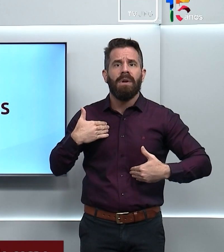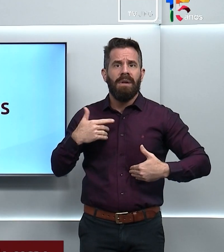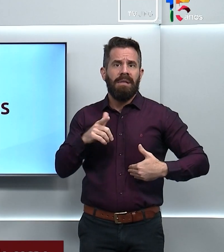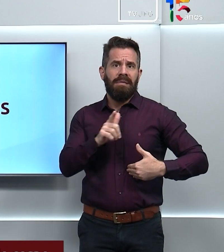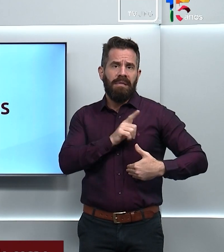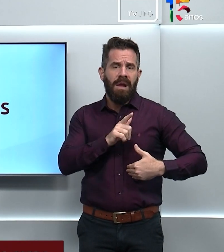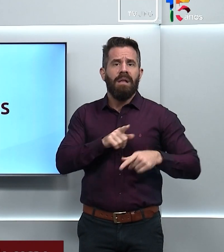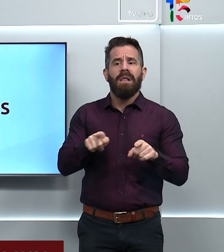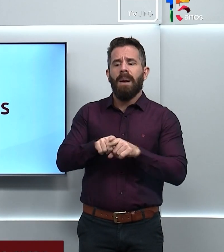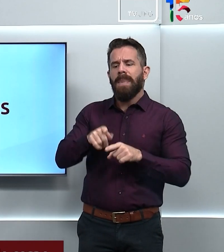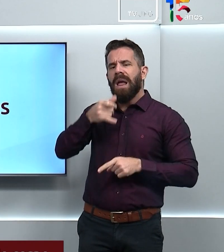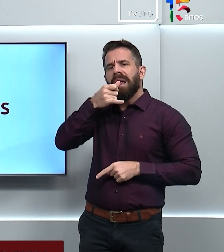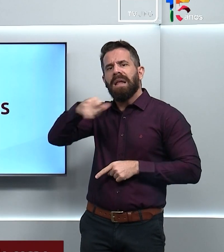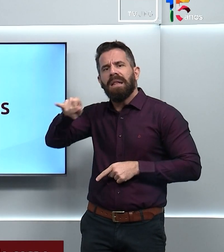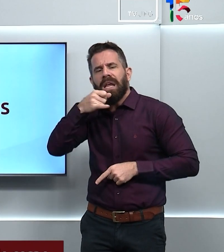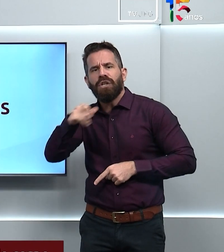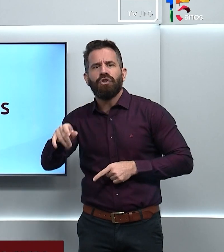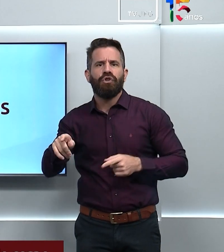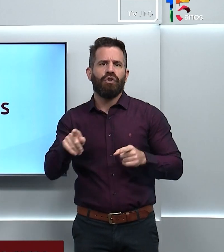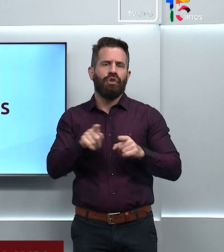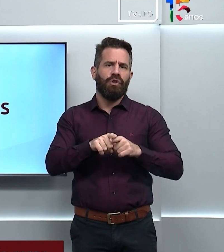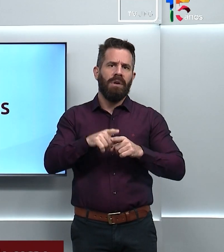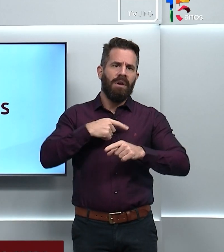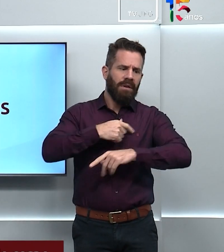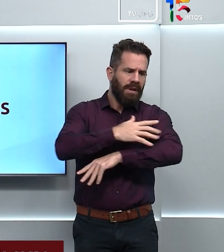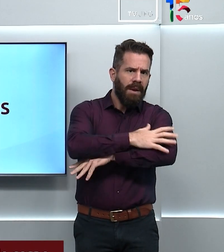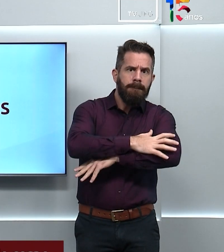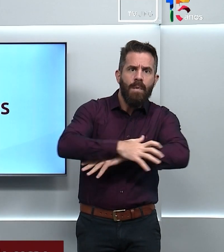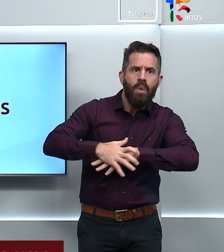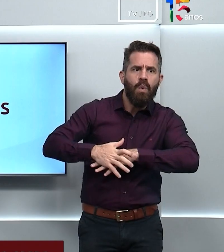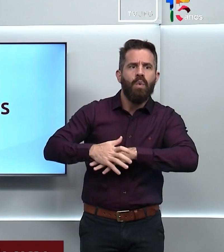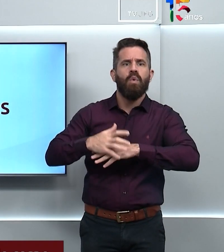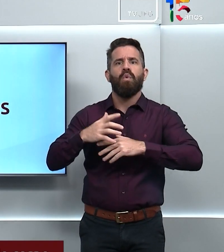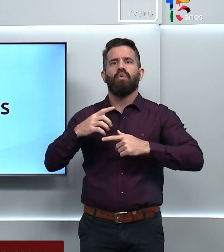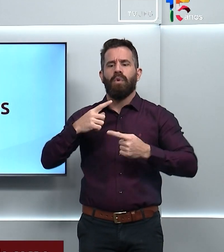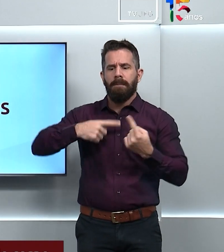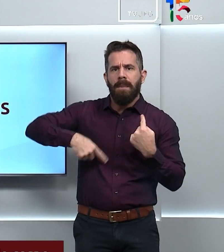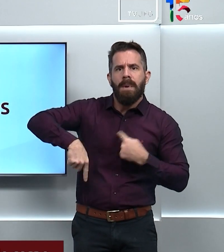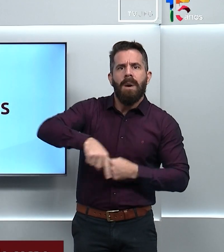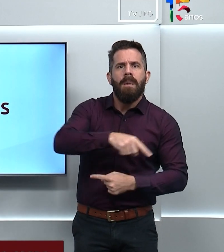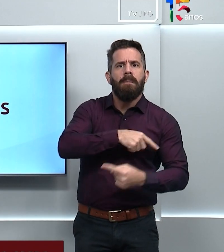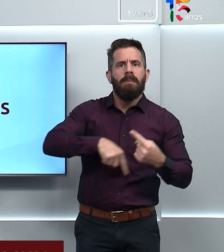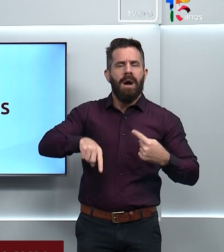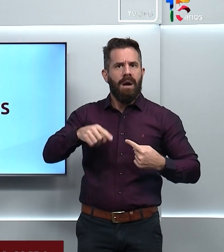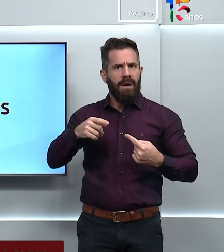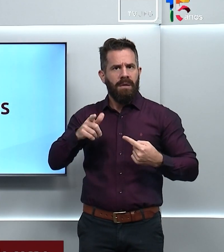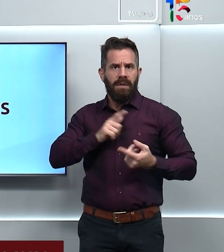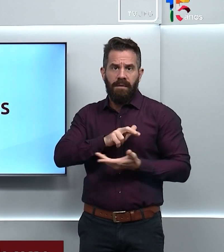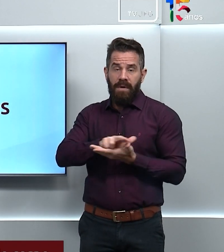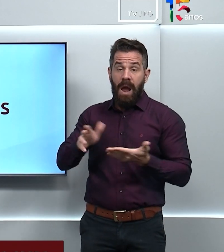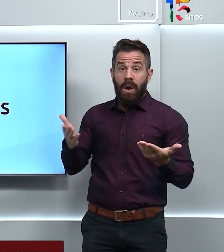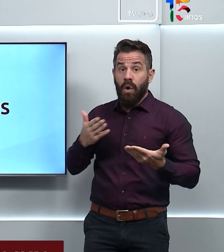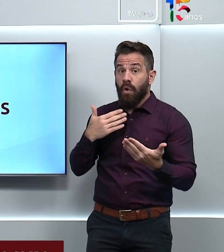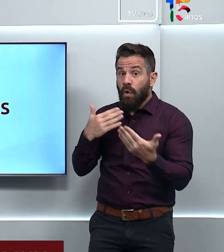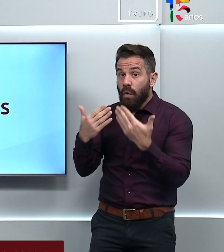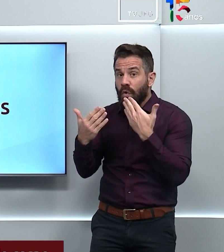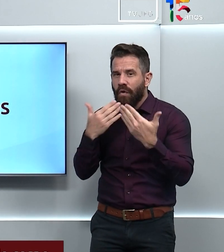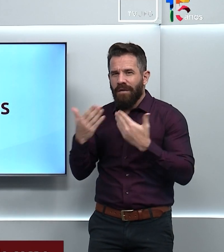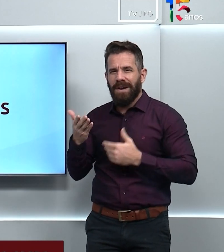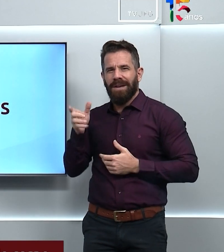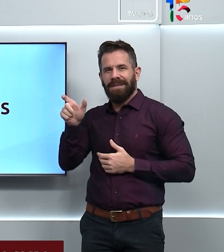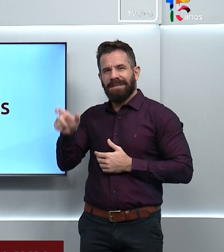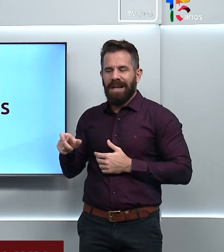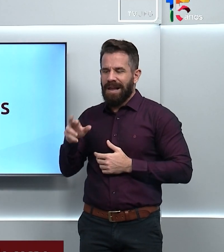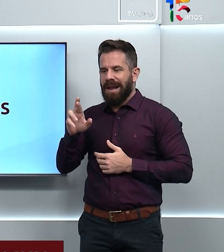a energia, acumula gordura, constrói músculos. Nós vamos conversar e tirar dúvidas com a nossa convidada de hoje, que é a